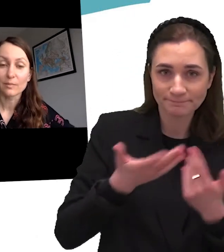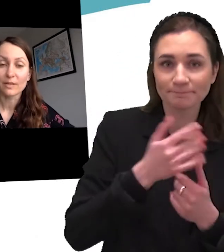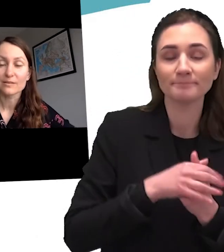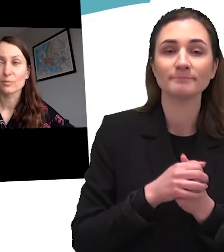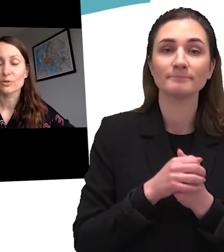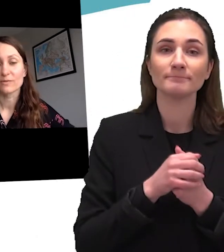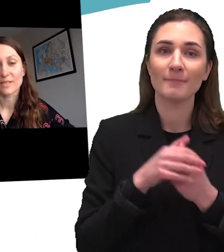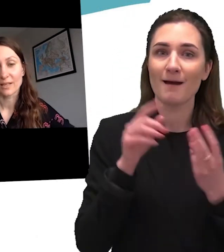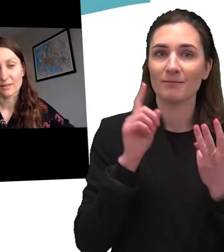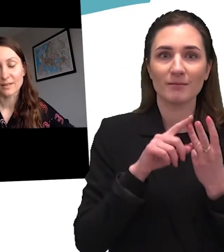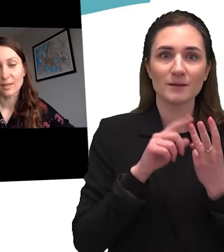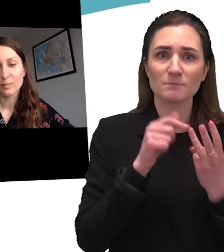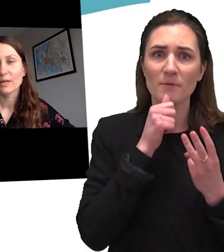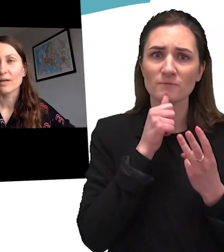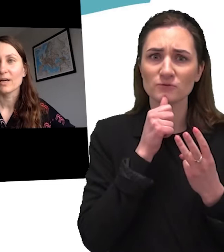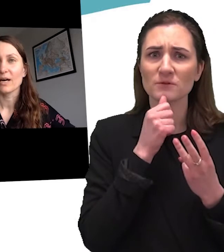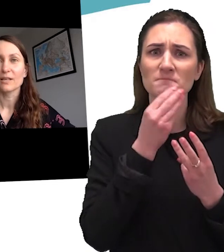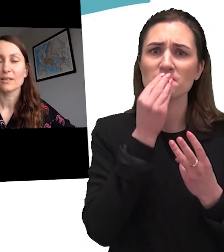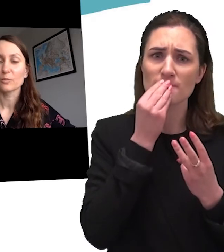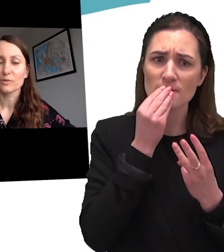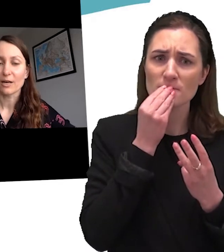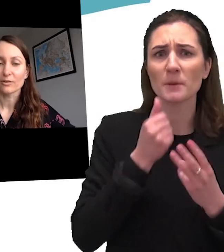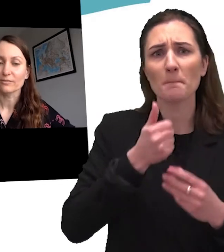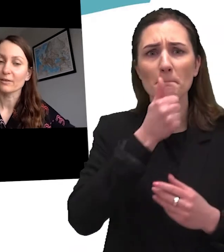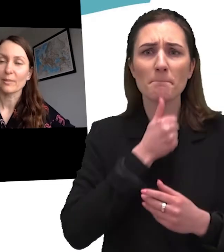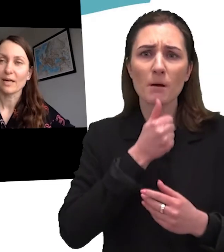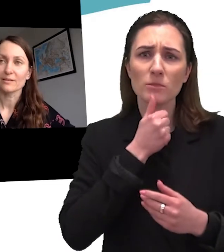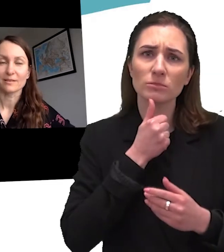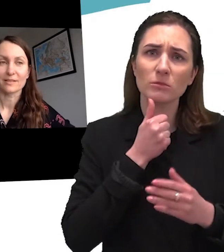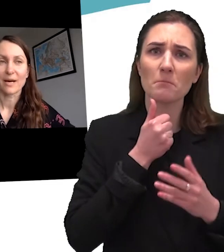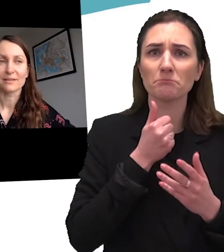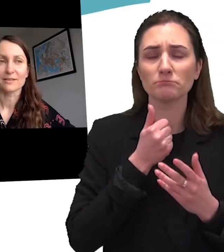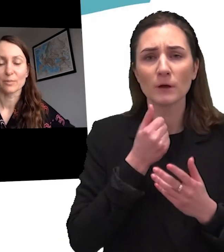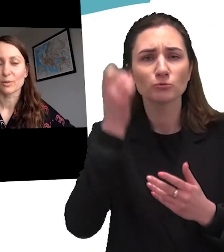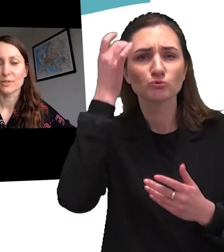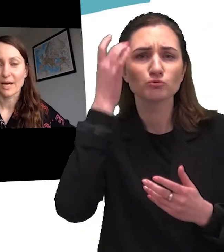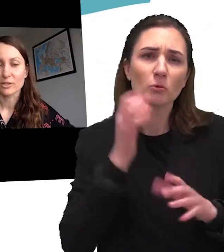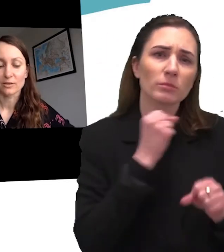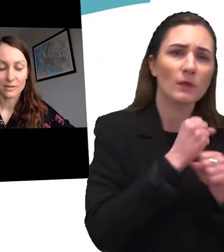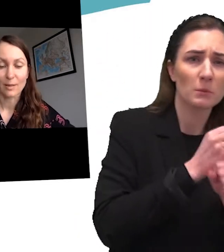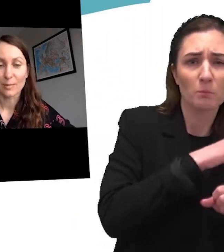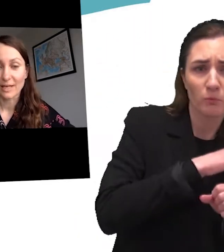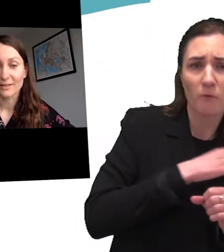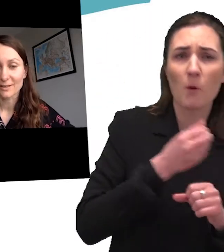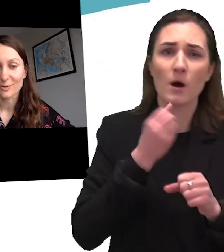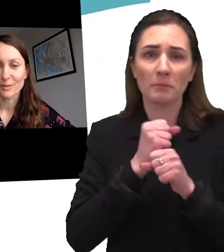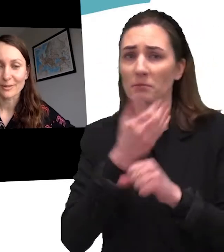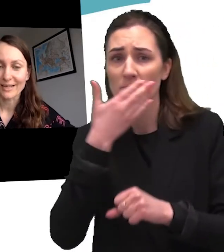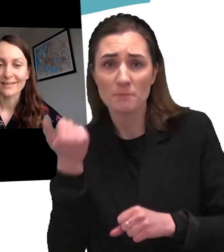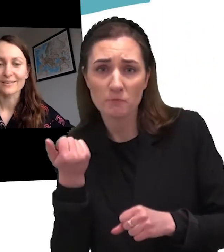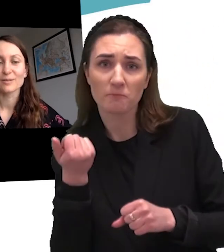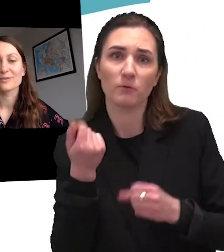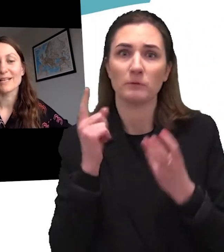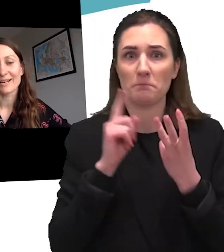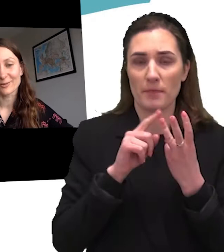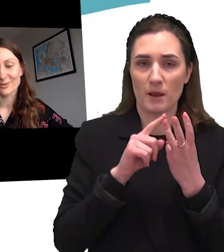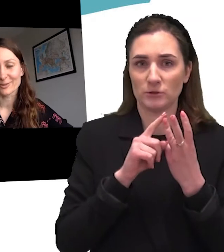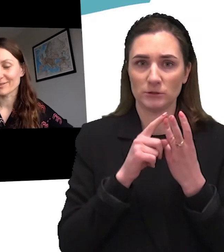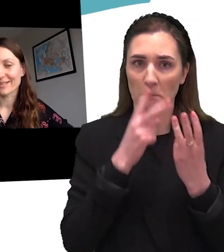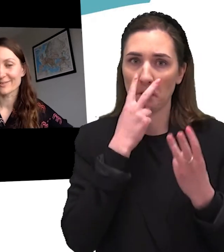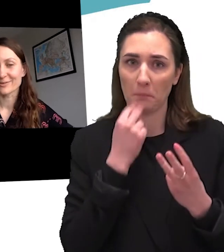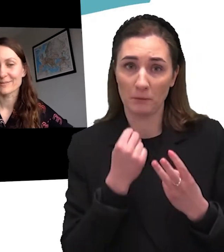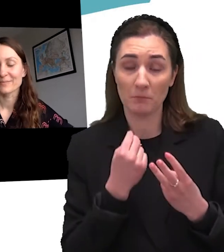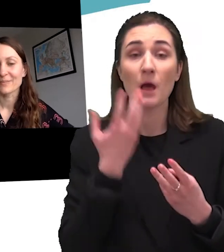linksmai kalbamės, tai bus visai kitaip. Ar, kaip jūs sakot, valgio metas yra tas metas, kai bandom išsiaiškinti, kas ką padarė ir kas ko nepadarė, tada bus dar